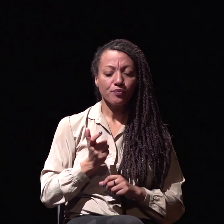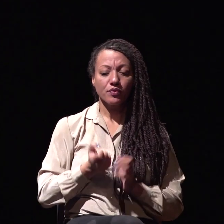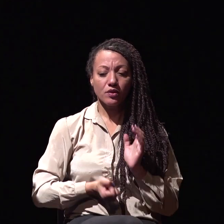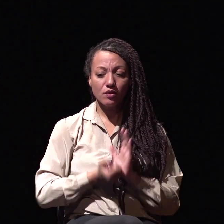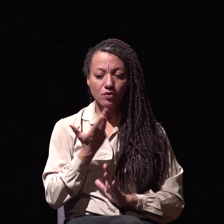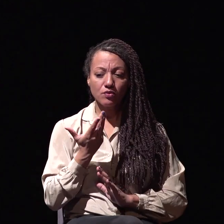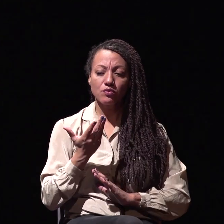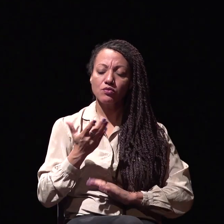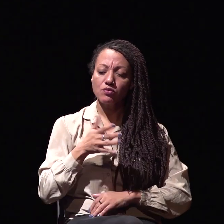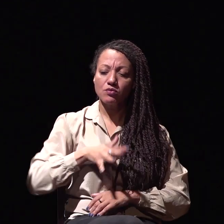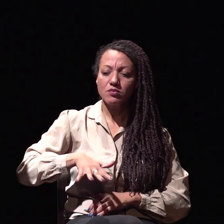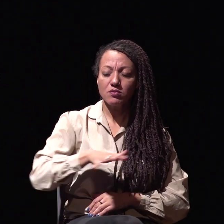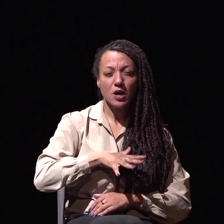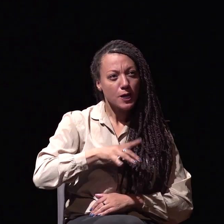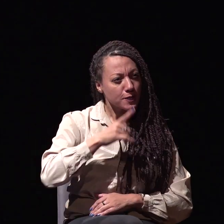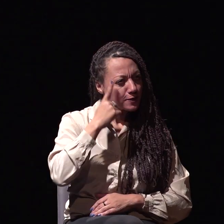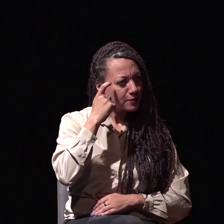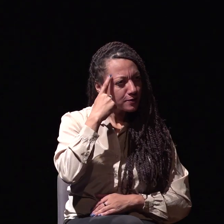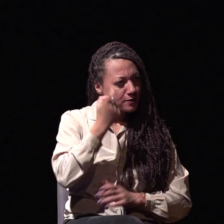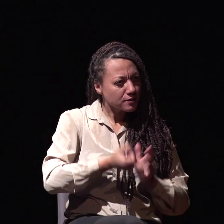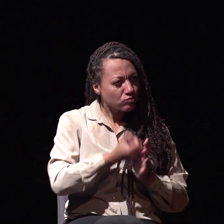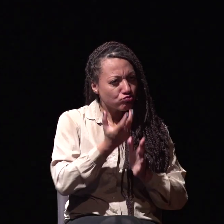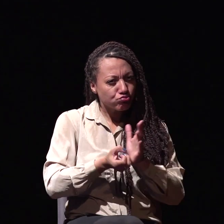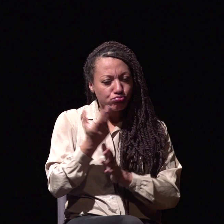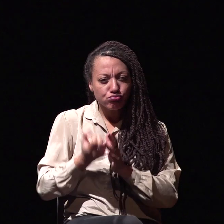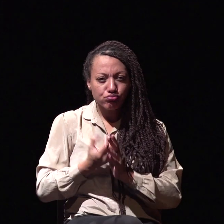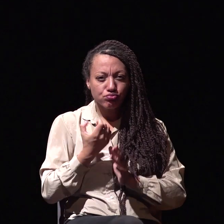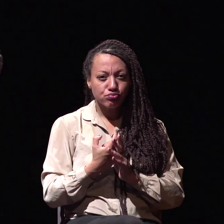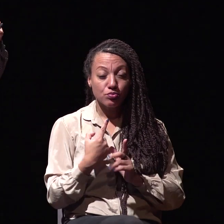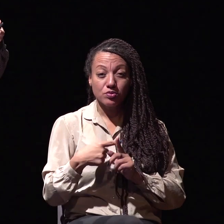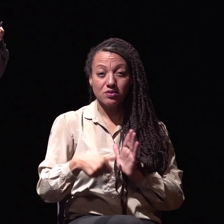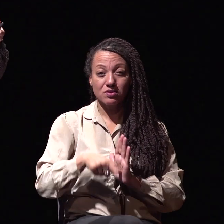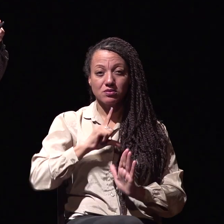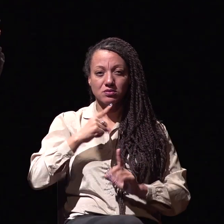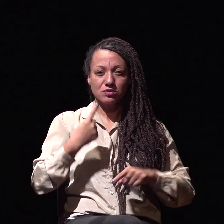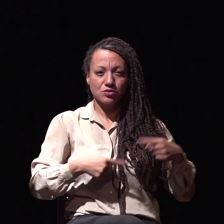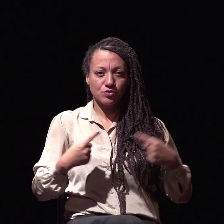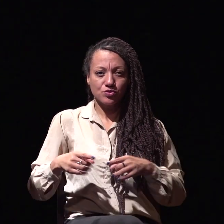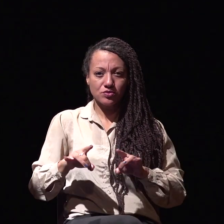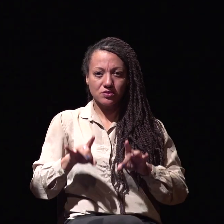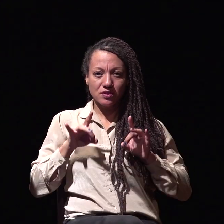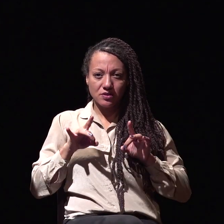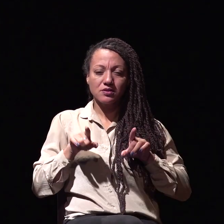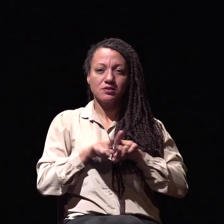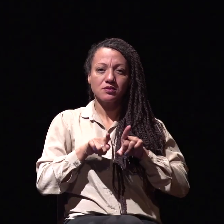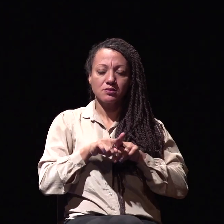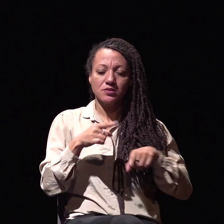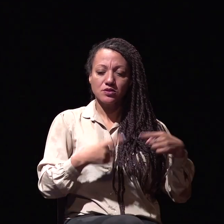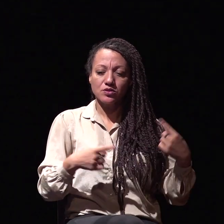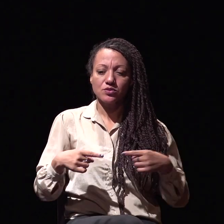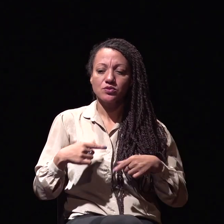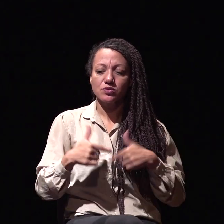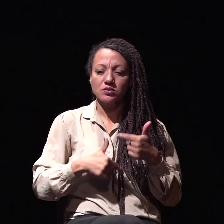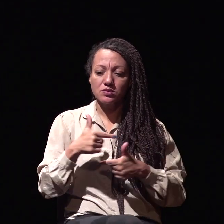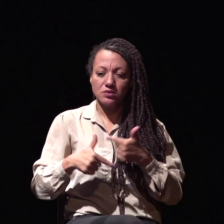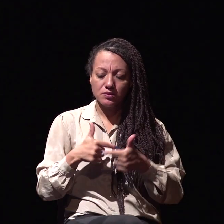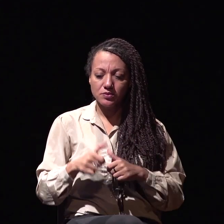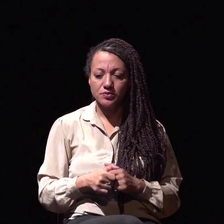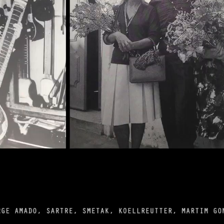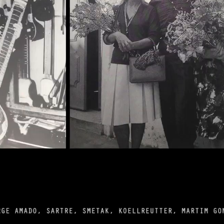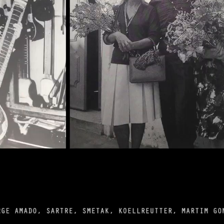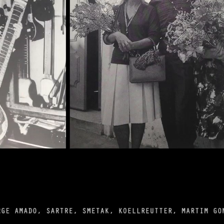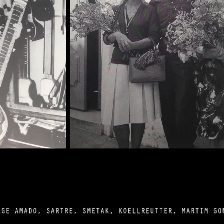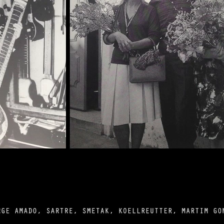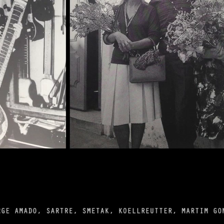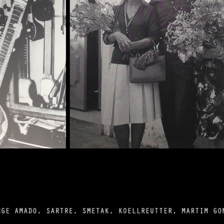para elaborar na visão de cultura a partir da discussão da técnica e do trabalho. O contexto arquitetônico